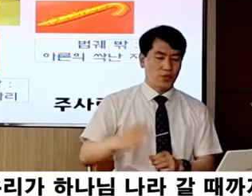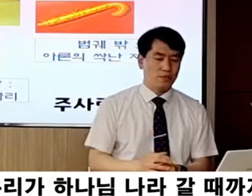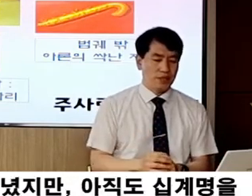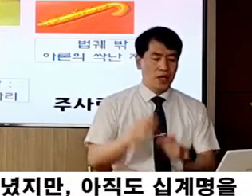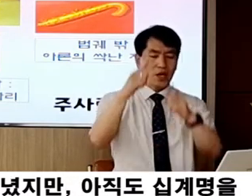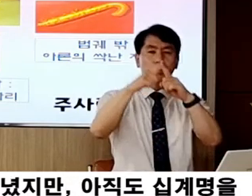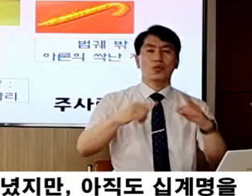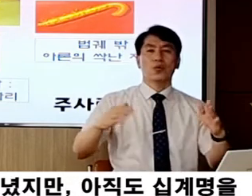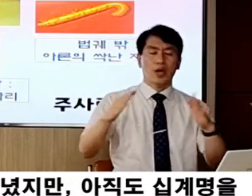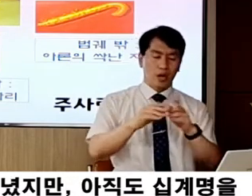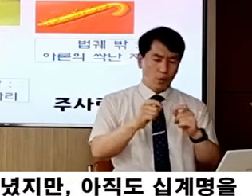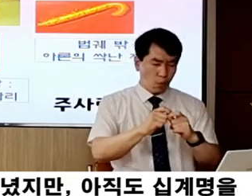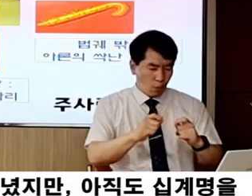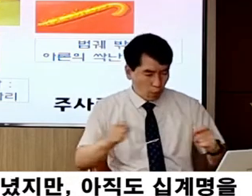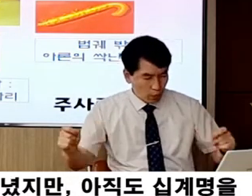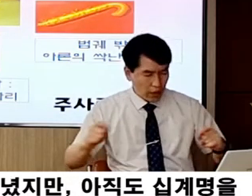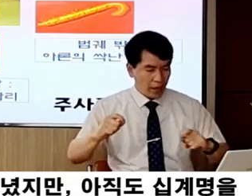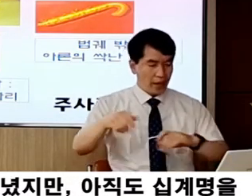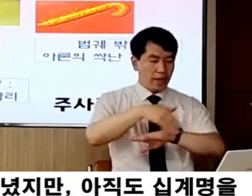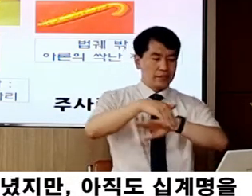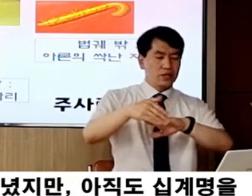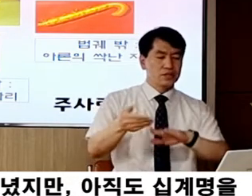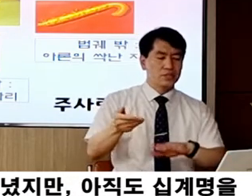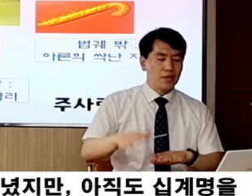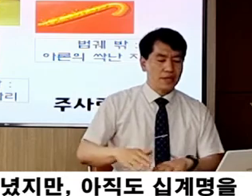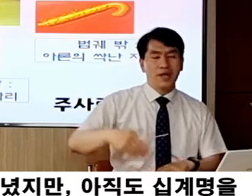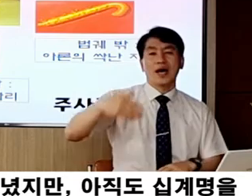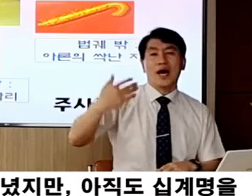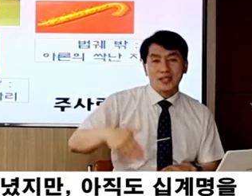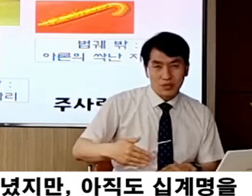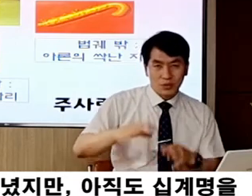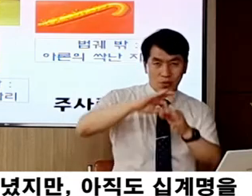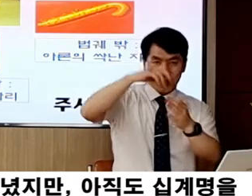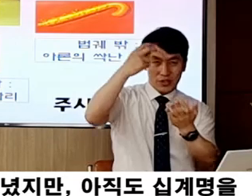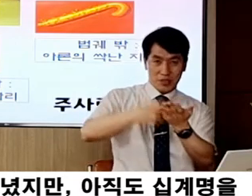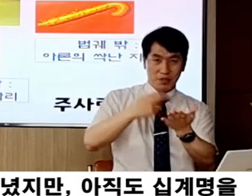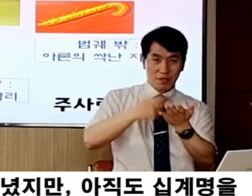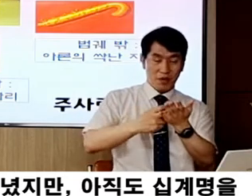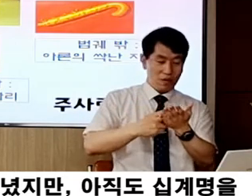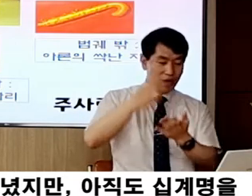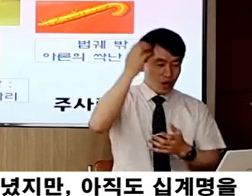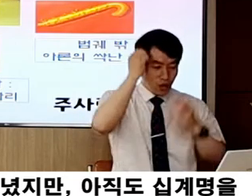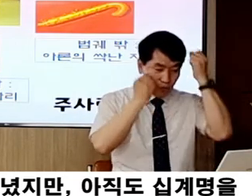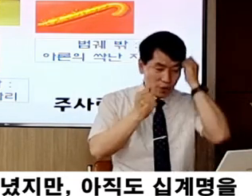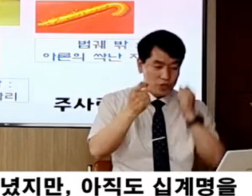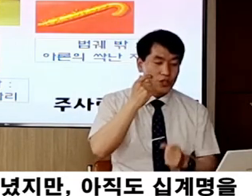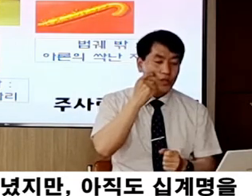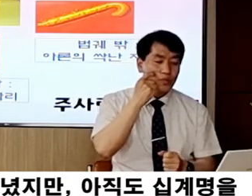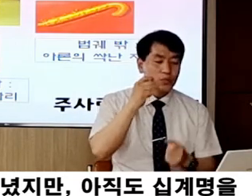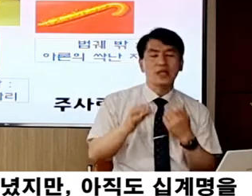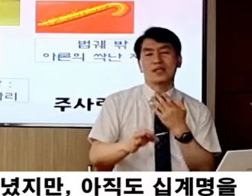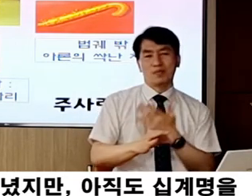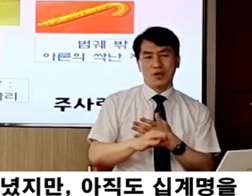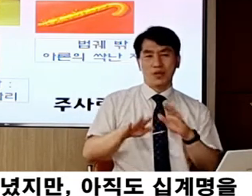됩니다. 교회 오래 다녔지만 아직도 10계명 외우지 못했다면